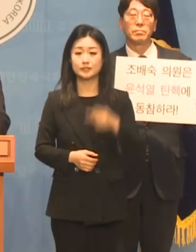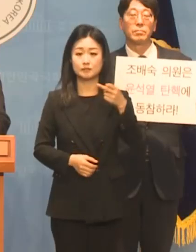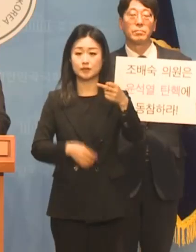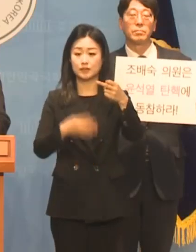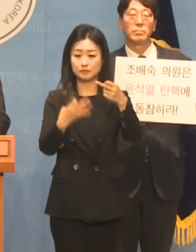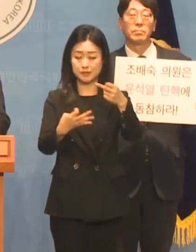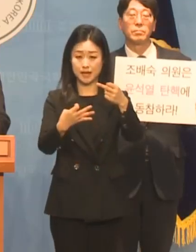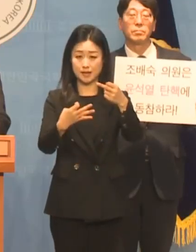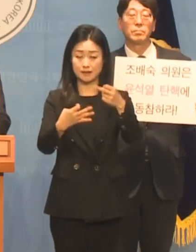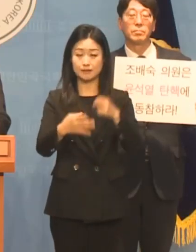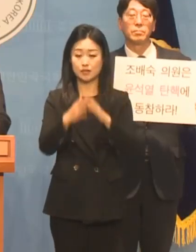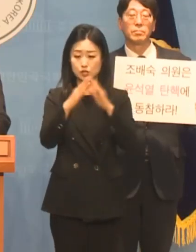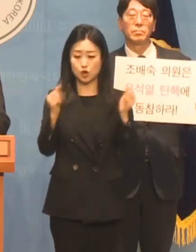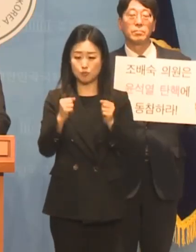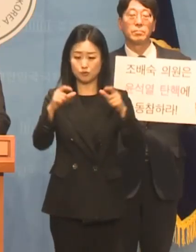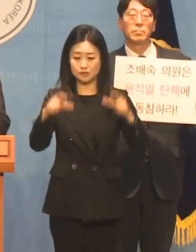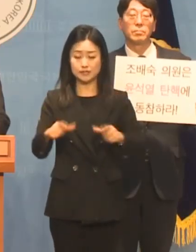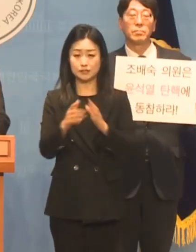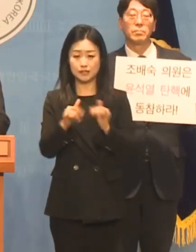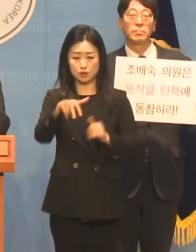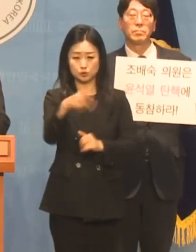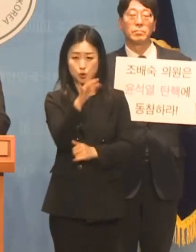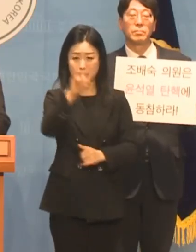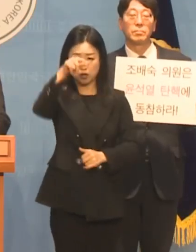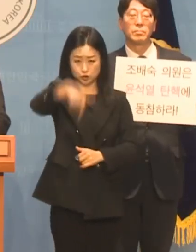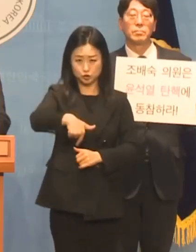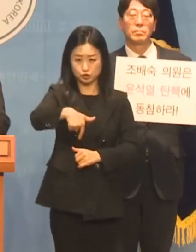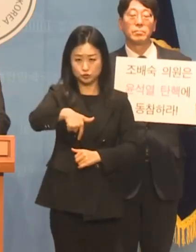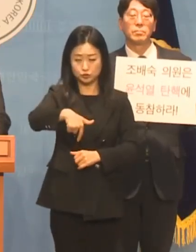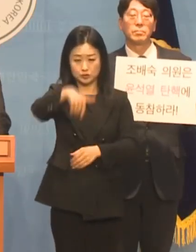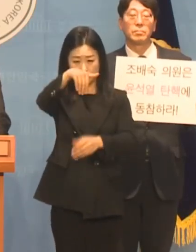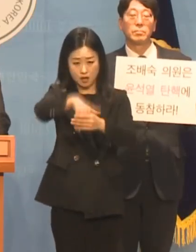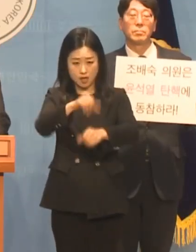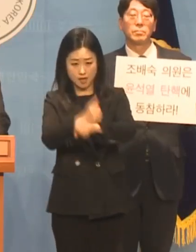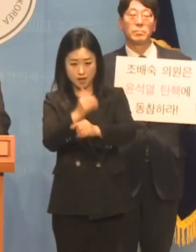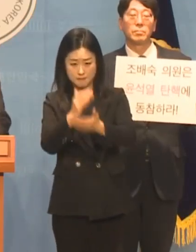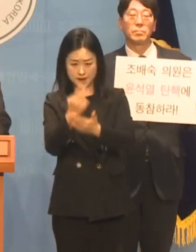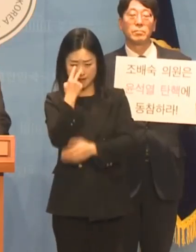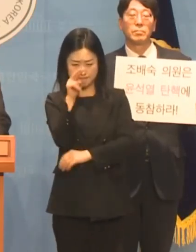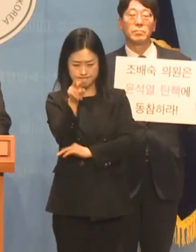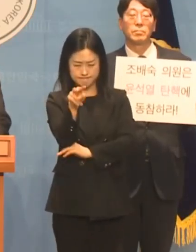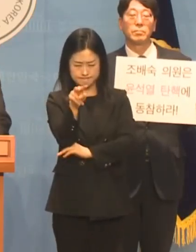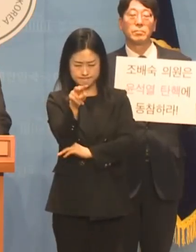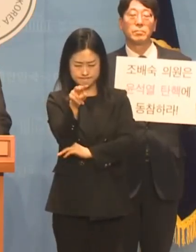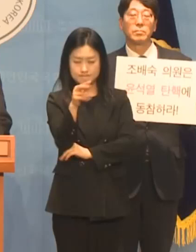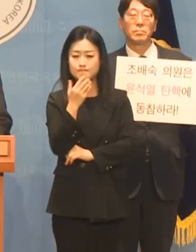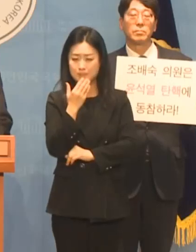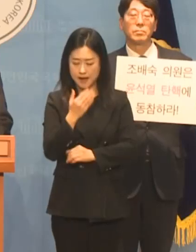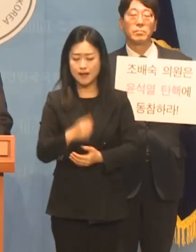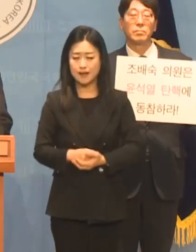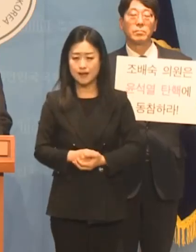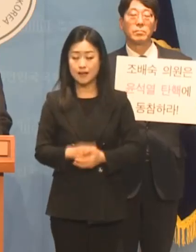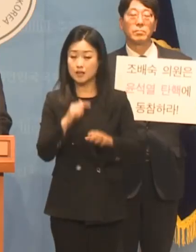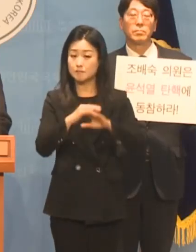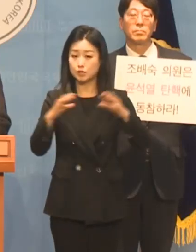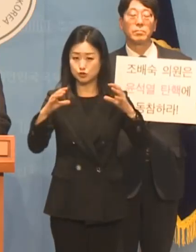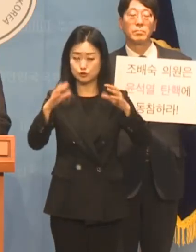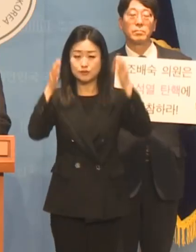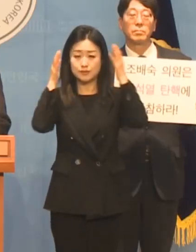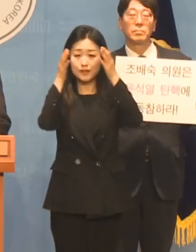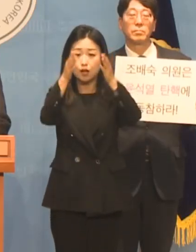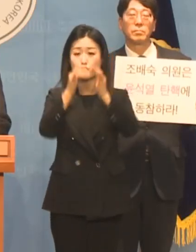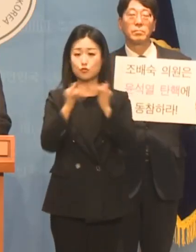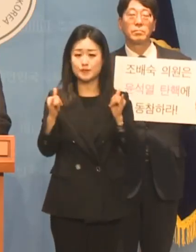180만 전북도민은 조배숙 의원의 행보를 하나하나 전부 지켜볼 것이다. 민주주의를 향한